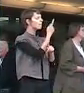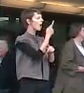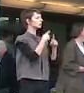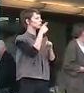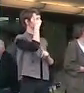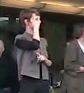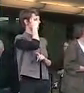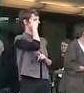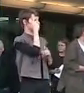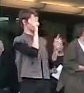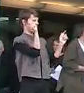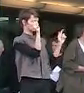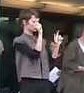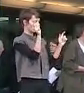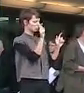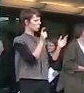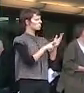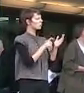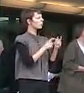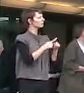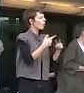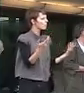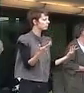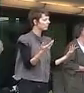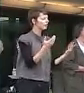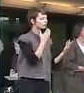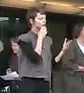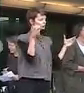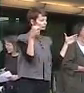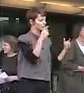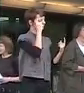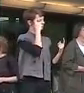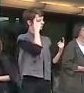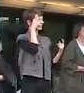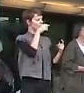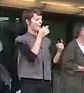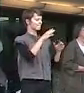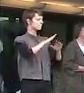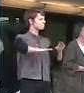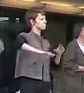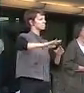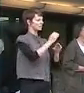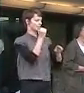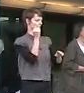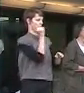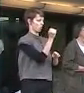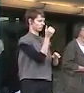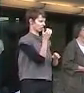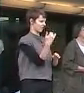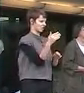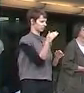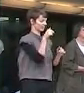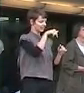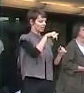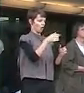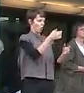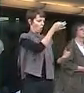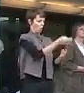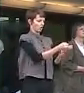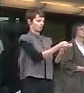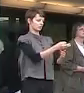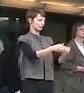gemeinsame Anliegen, an einen Massenmord zu erinnern, welcher hier von diesem Ort mit